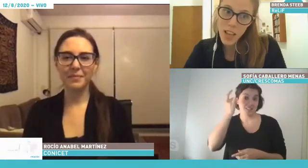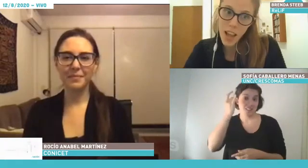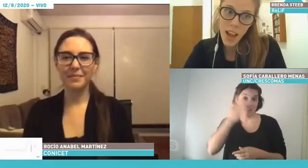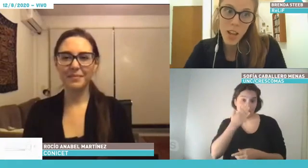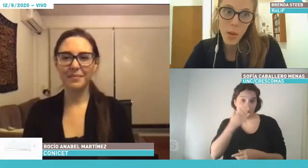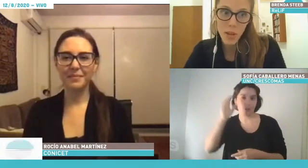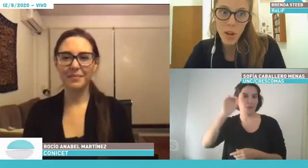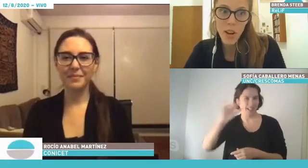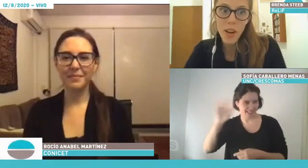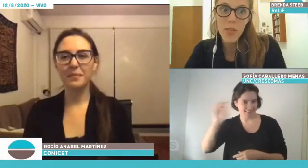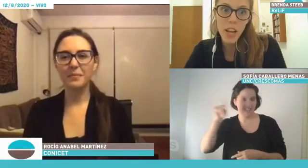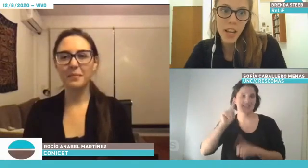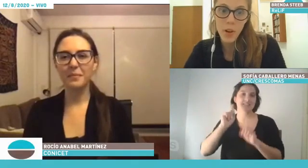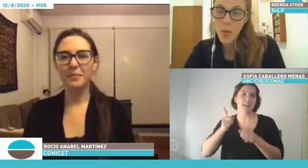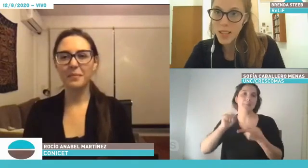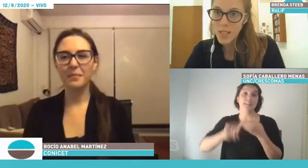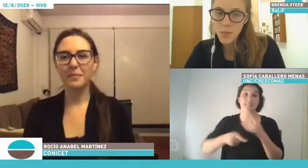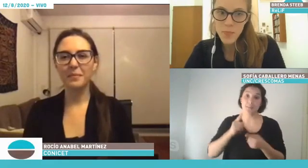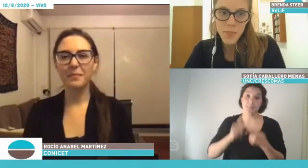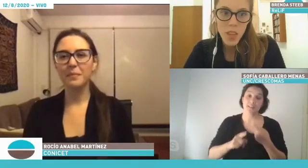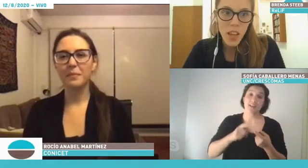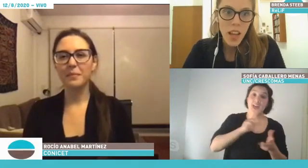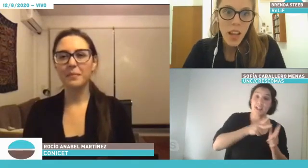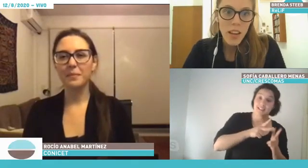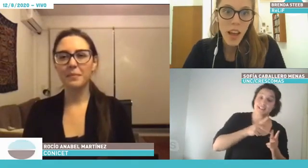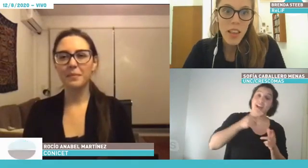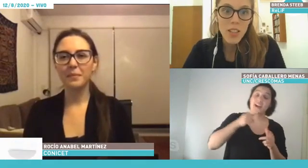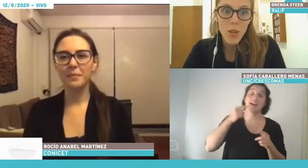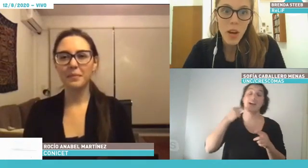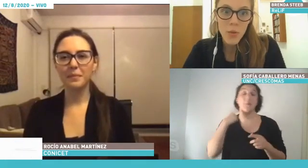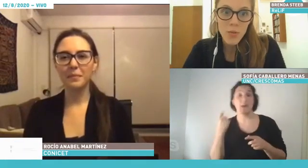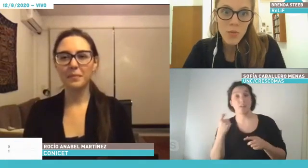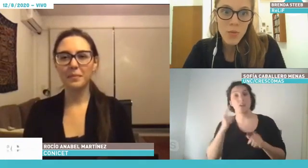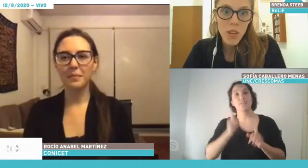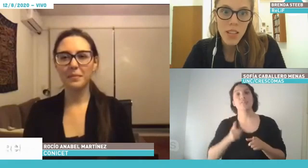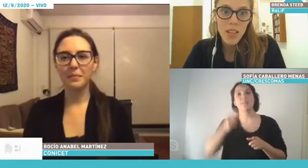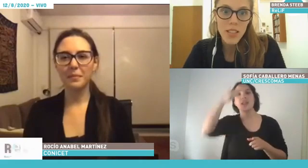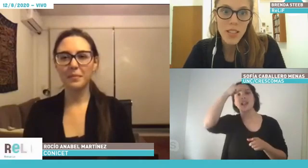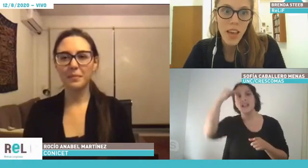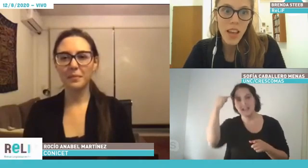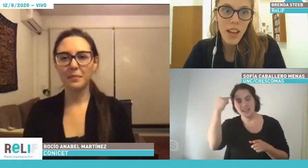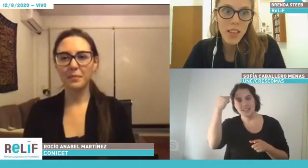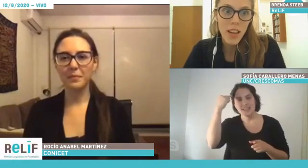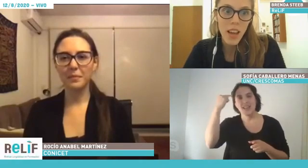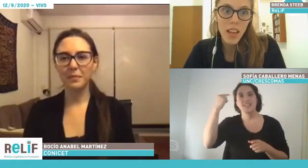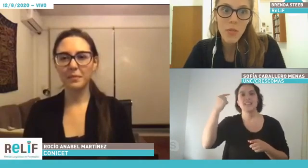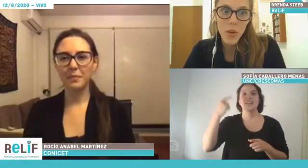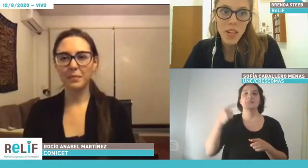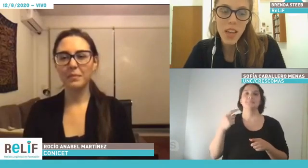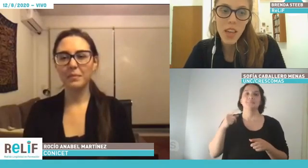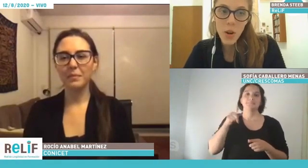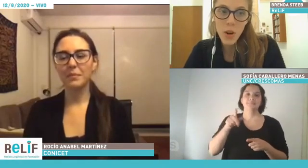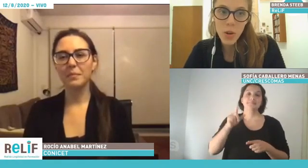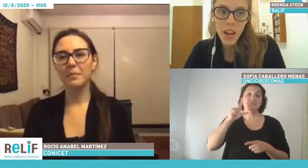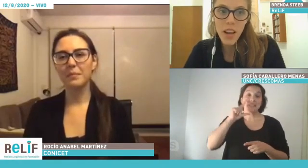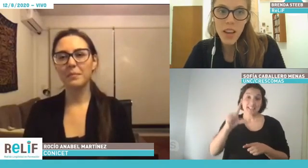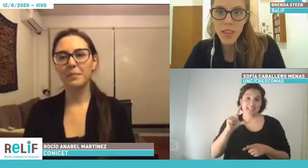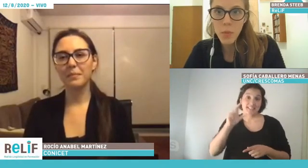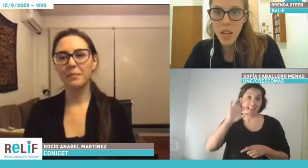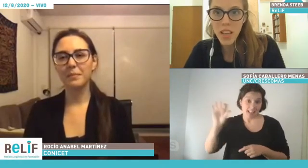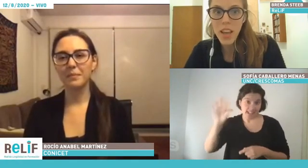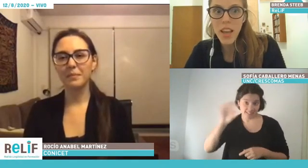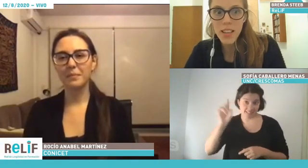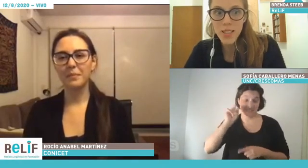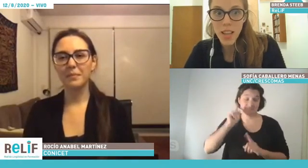de LSA Español de Crescomás. Nadia Shibadun, licenciada en Letras de la Universidad de Córdoba